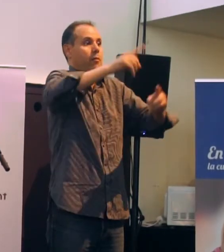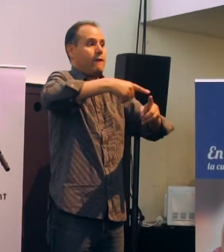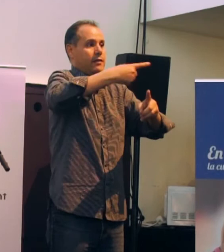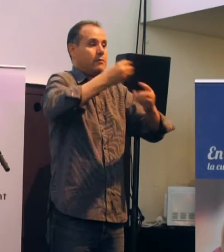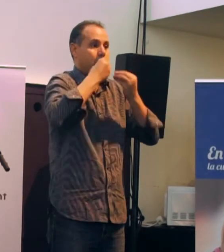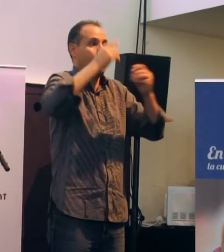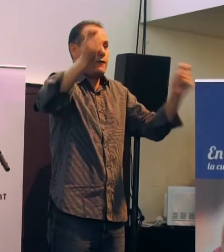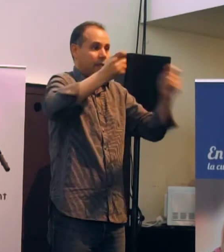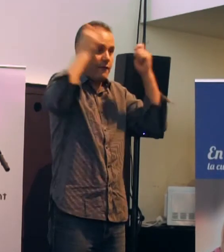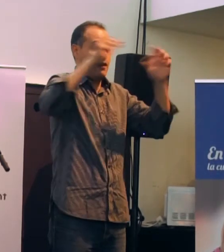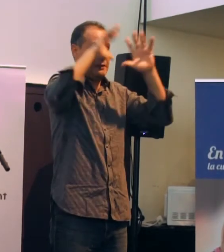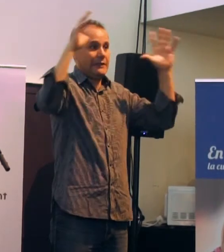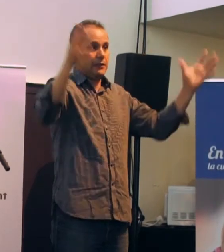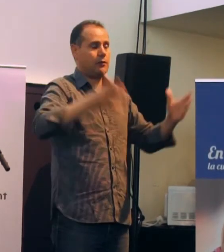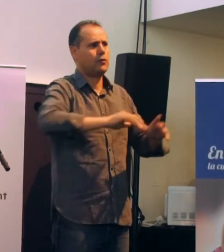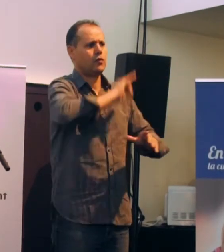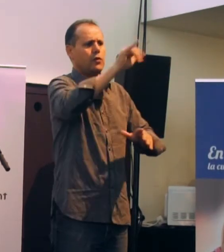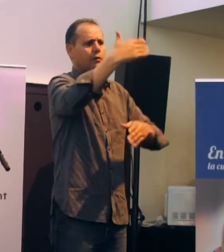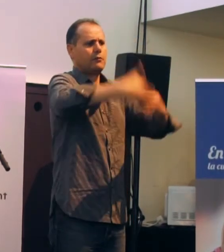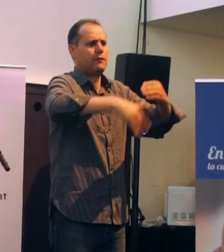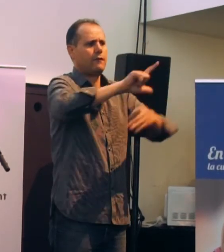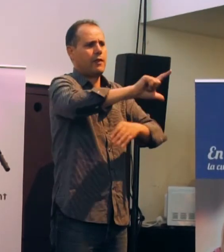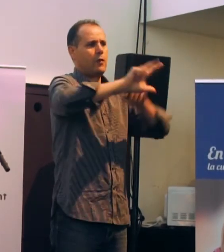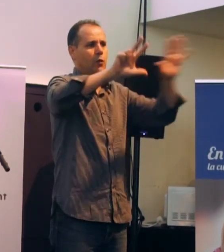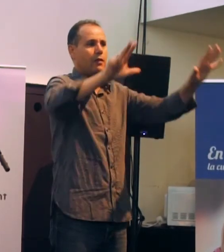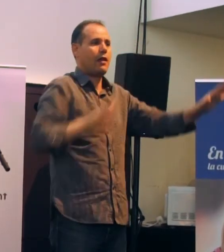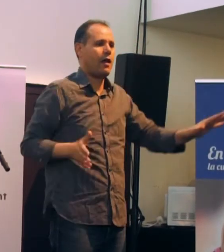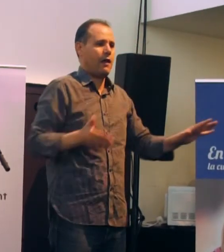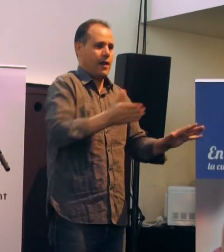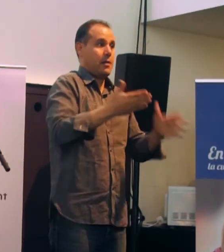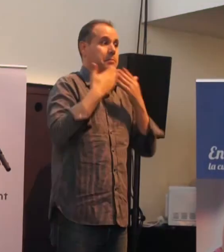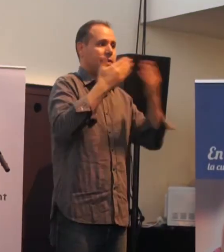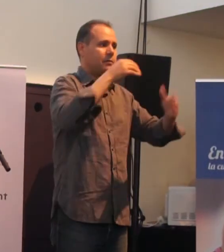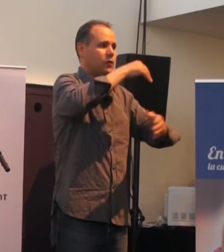festival qui, je vous le rappelle, dure jusqu'au 28 avril. Merci à tous et bonne soirée.